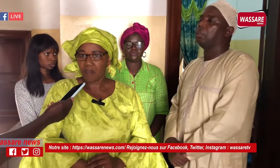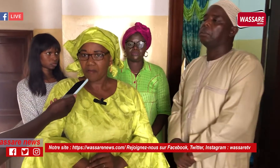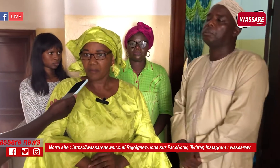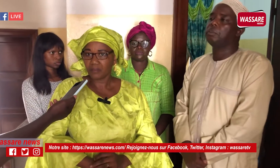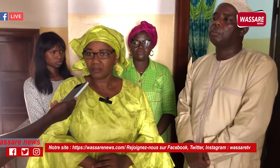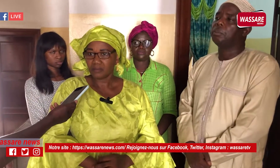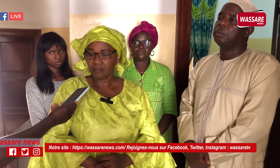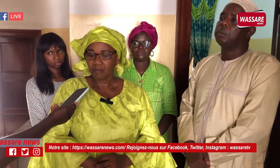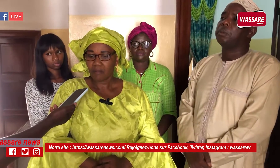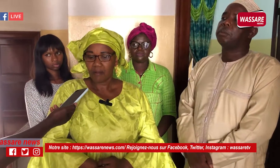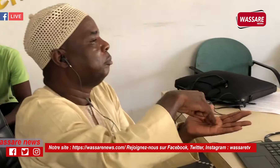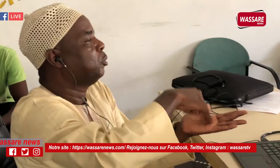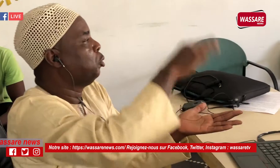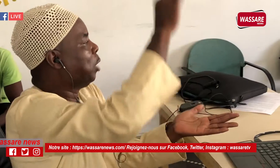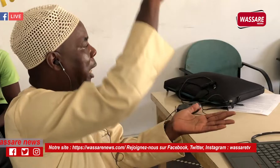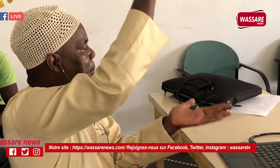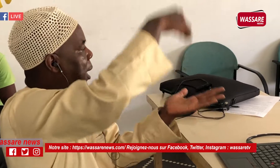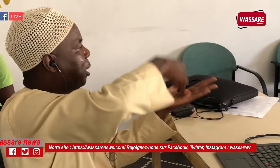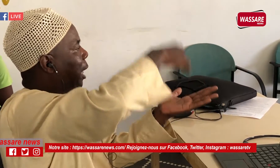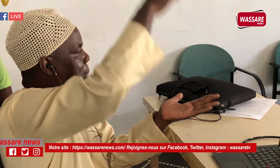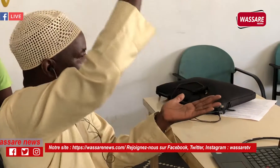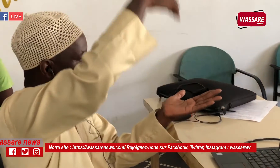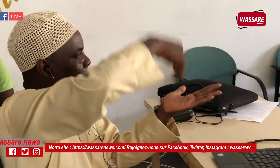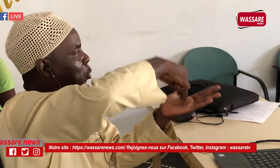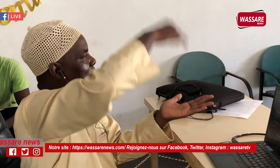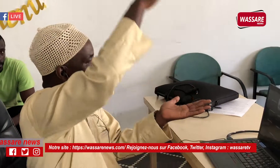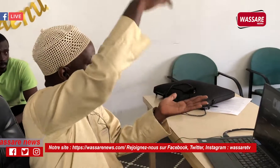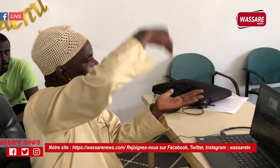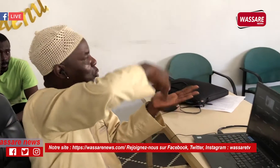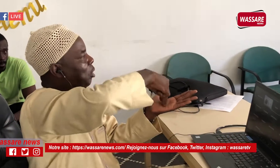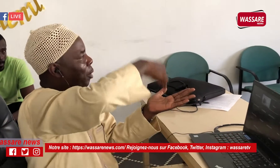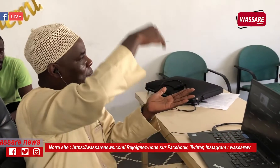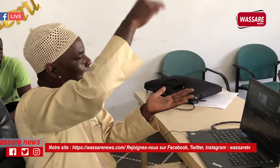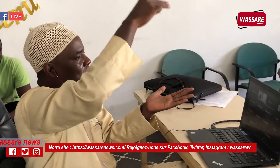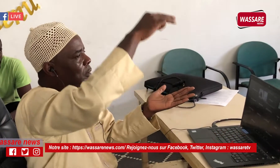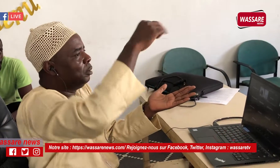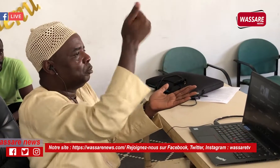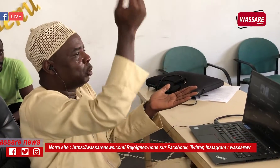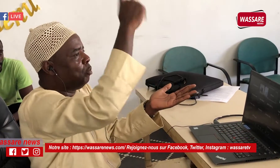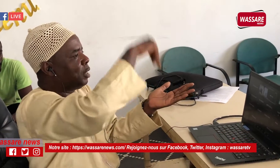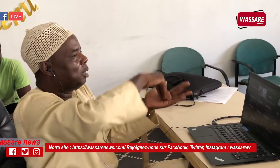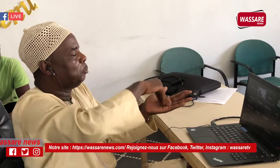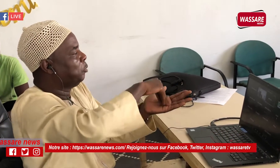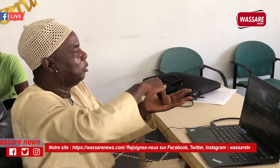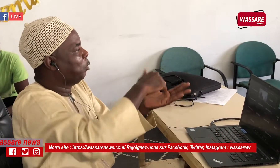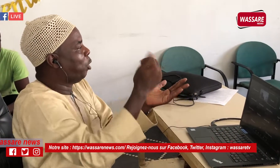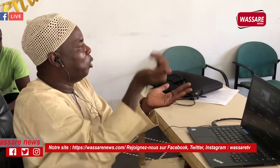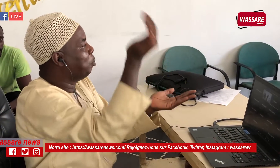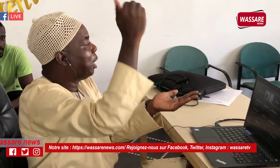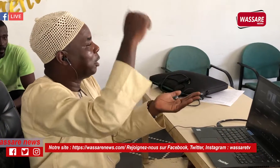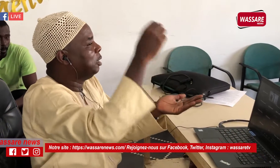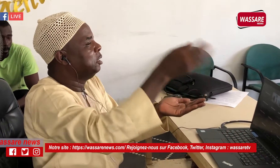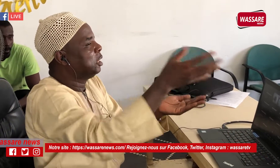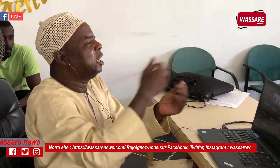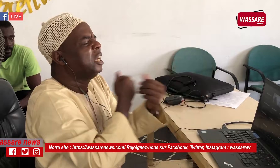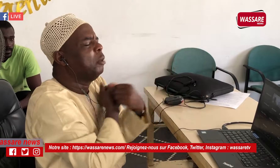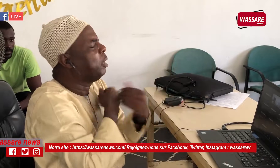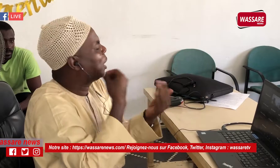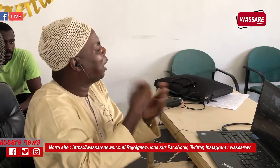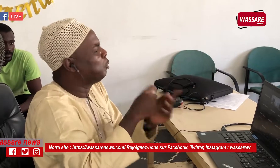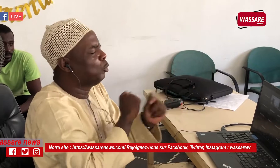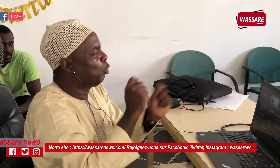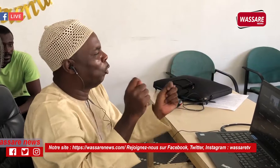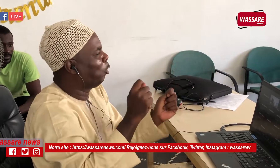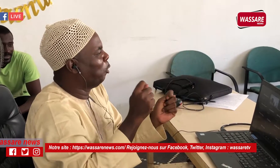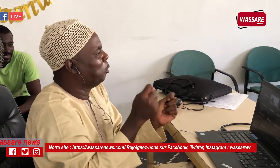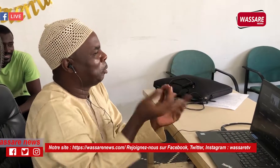de délocaliser cette vulgarisation de langue des signes qui est aussi importante pour la communauté? Bien sûr,